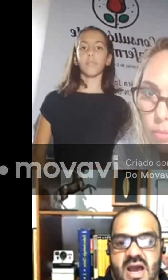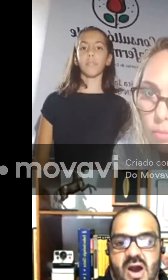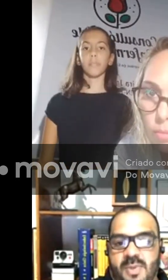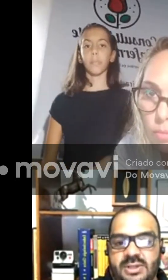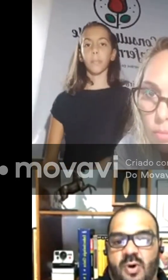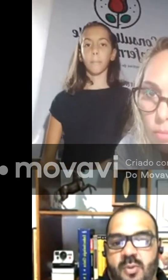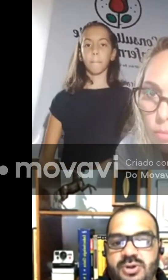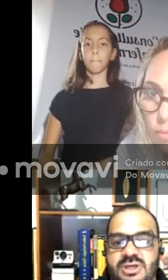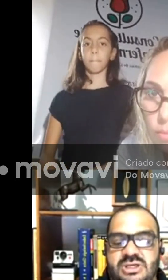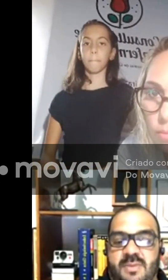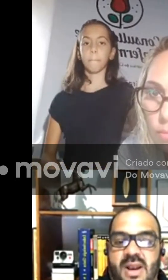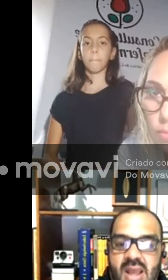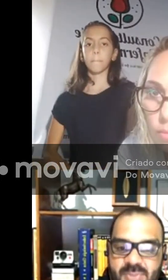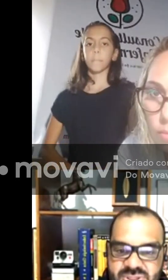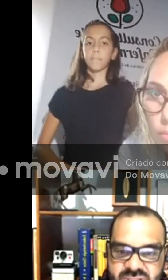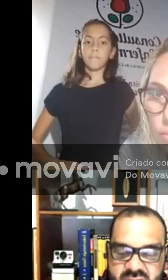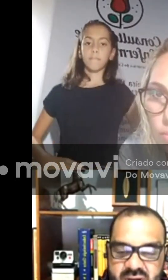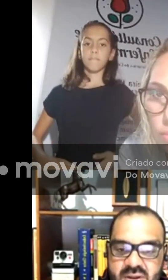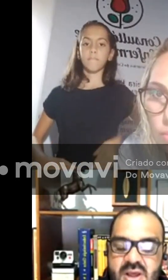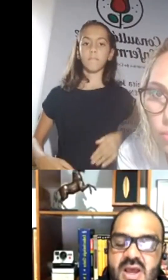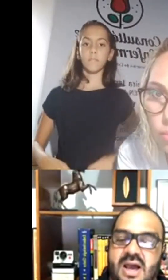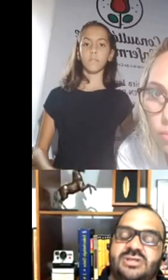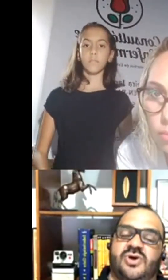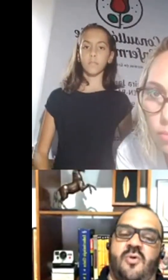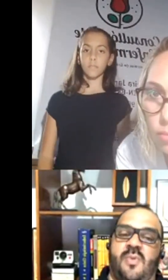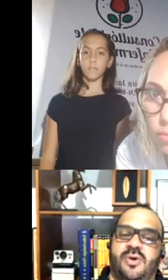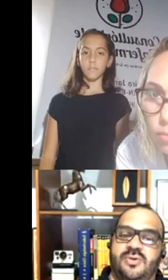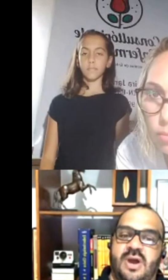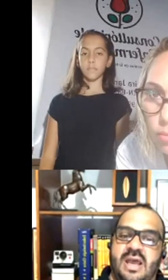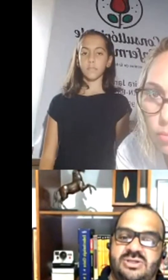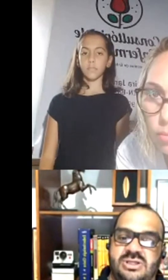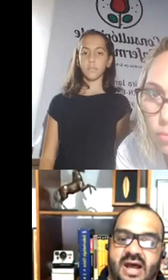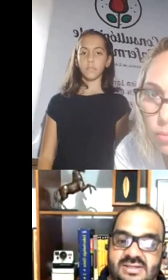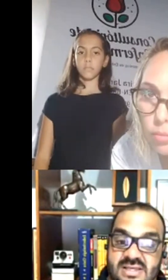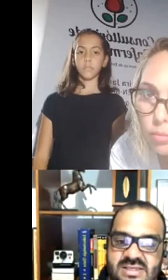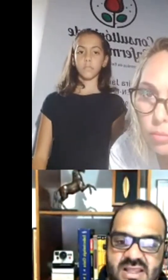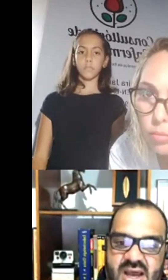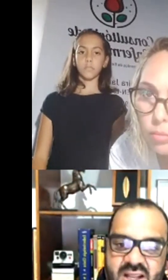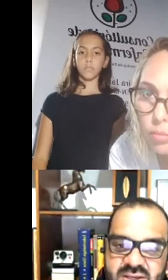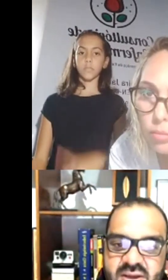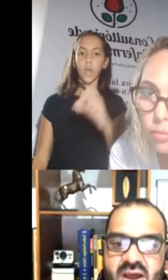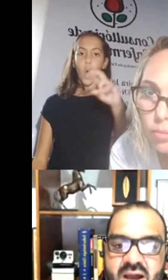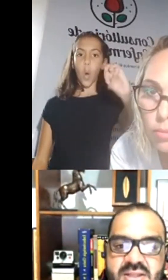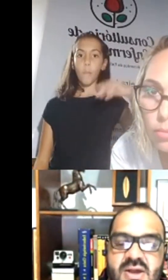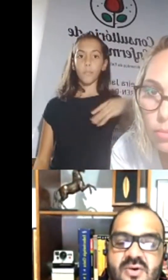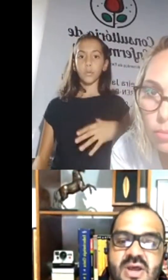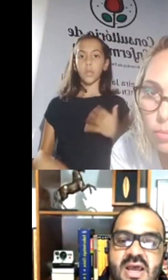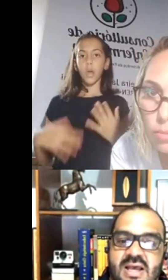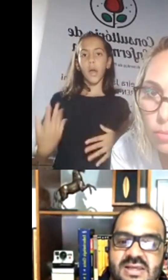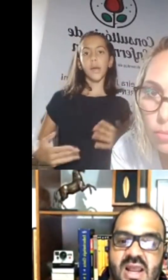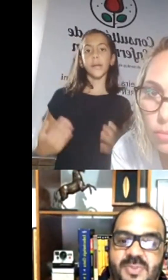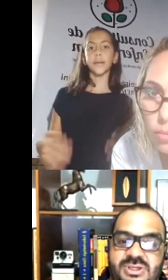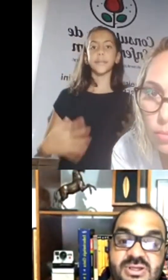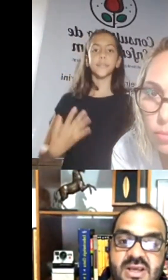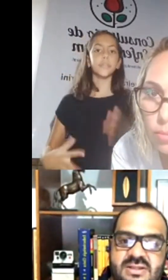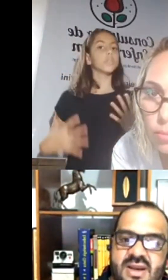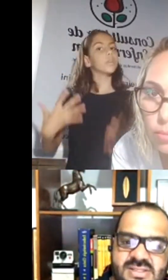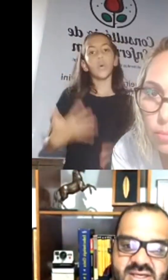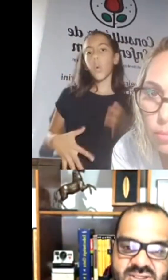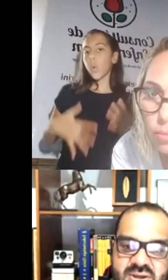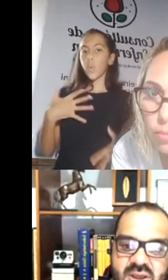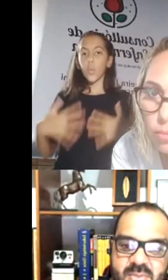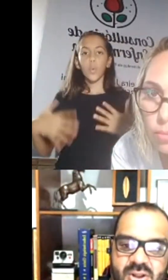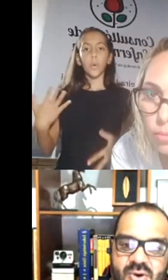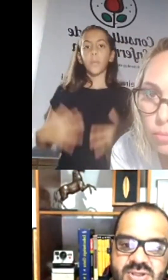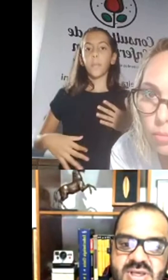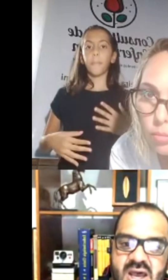você aumenta um hormônio que chama leptina, aí esse hormônio te dá saciedade. Então, essa leptina é